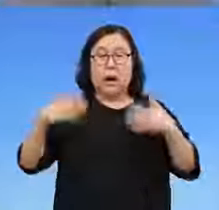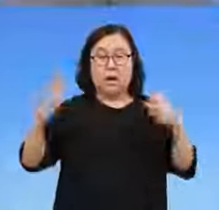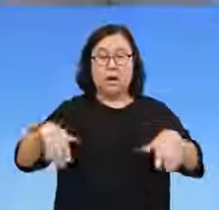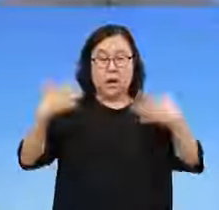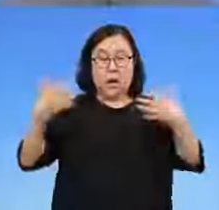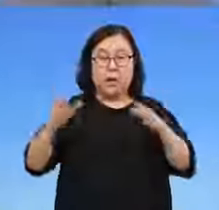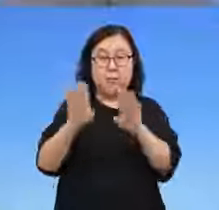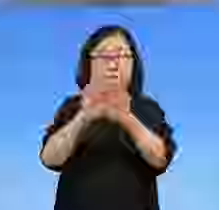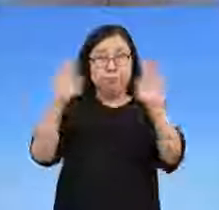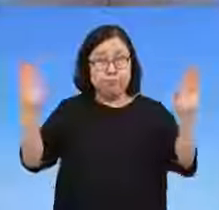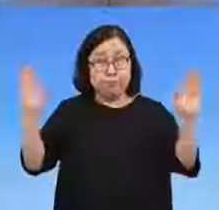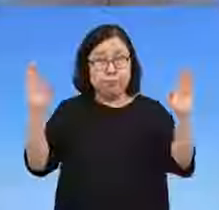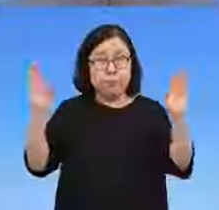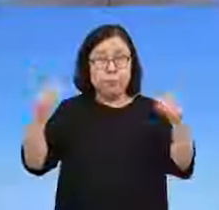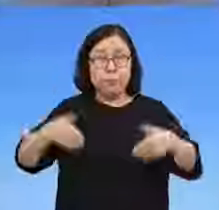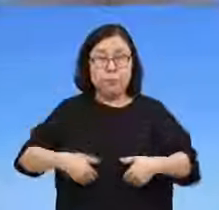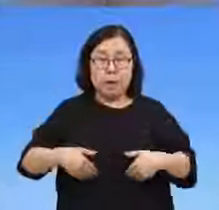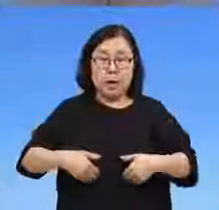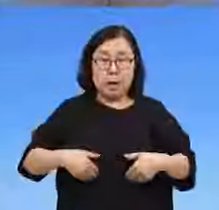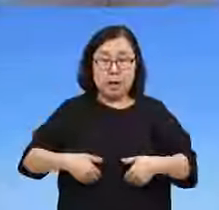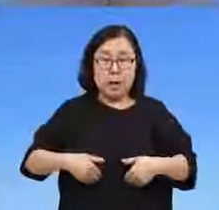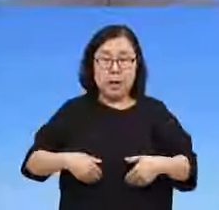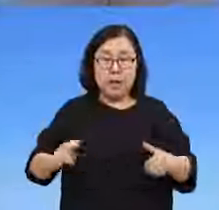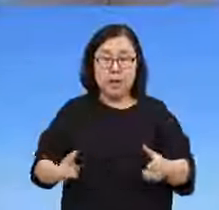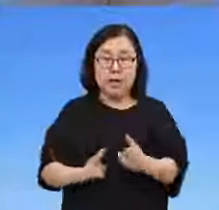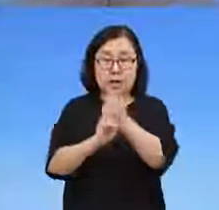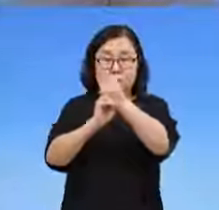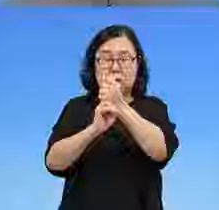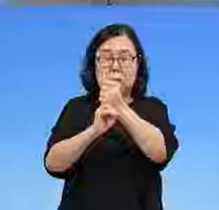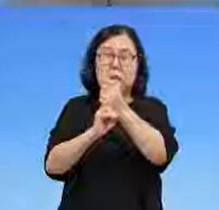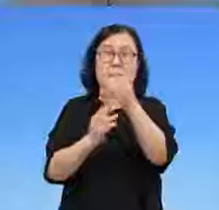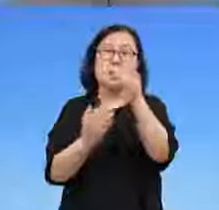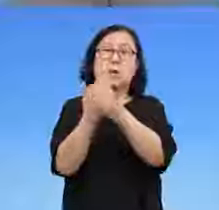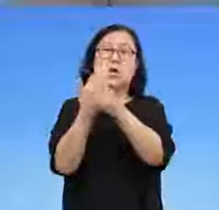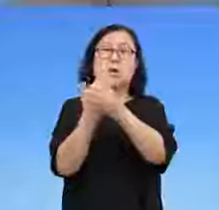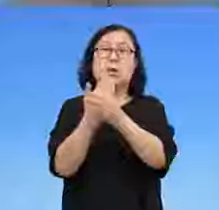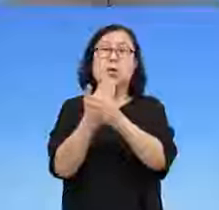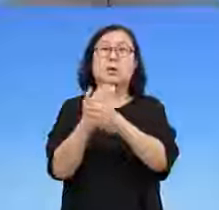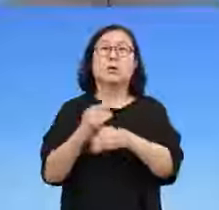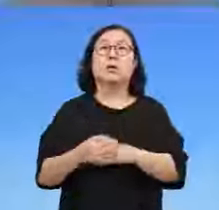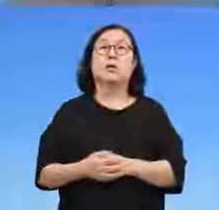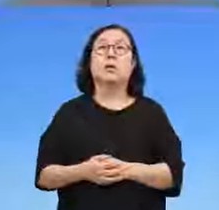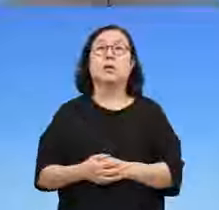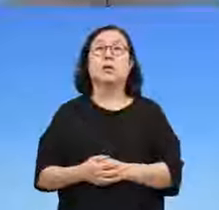이거 어떻게 해야 되나? 그러고 있는데 기적이 일어났습니다. 제 입장에서는